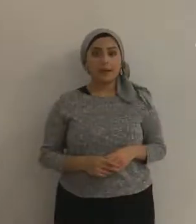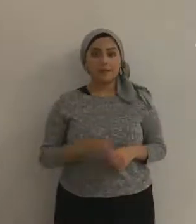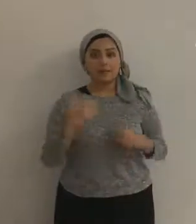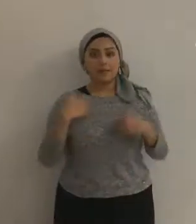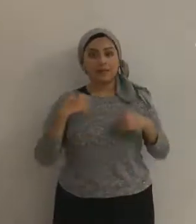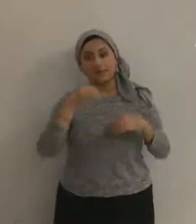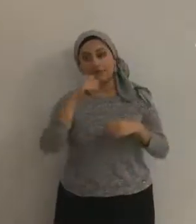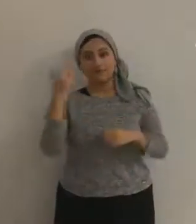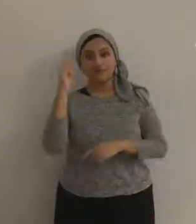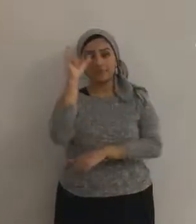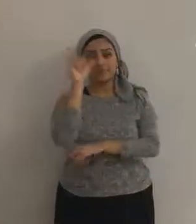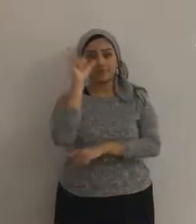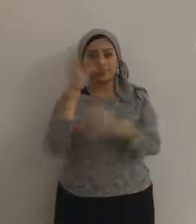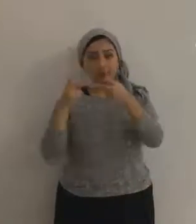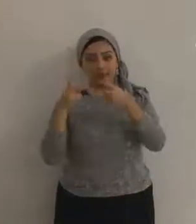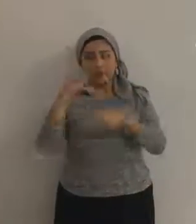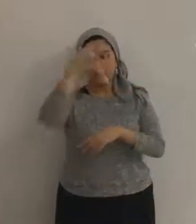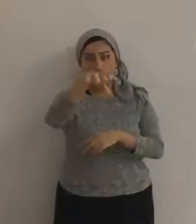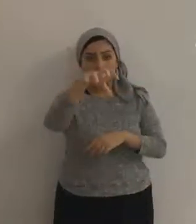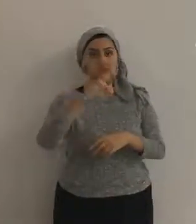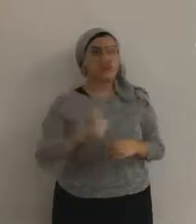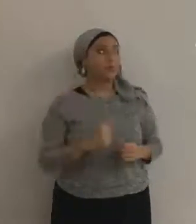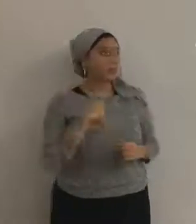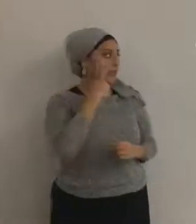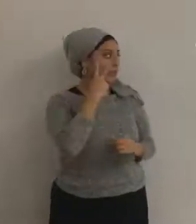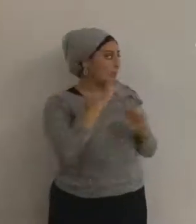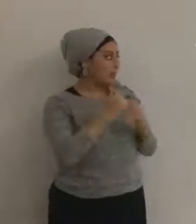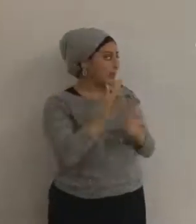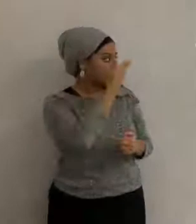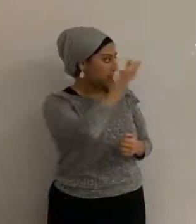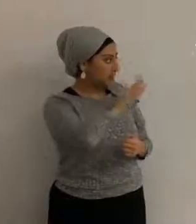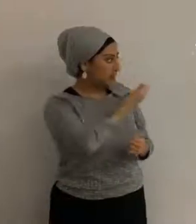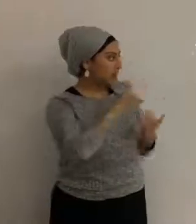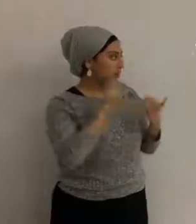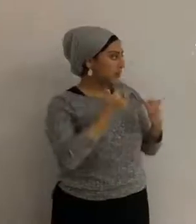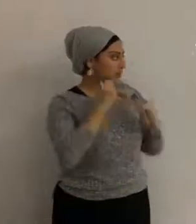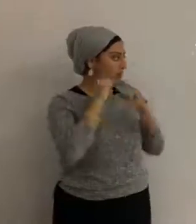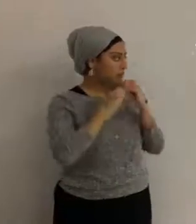roca. Y entonces ahí vemos cómo se estaba ya construyendo esa